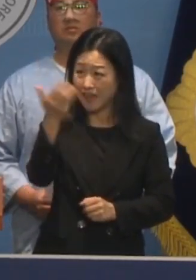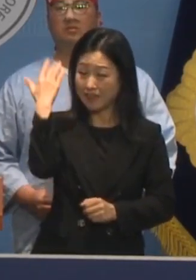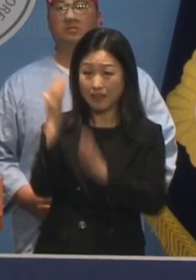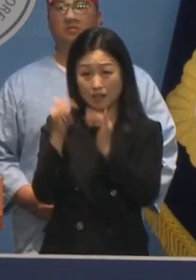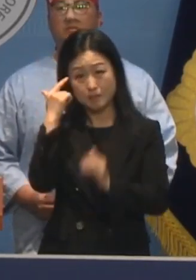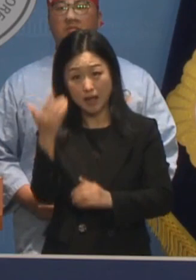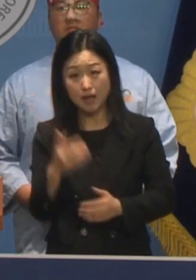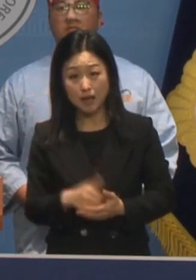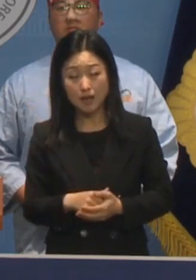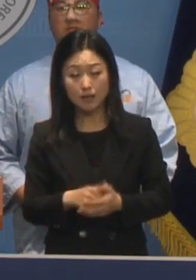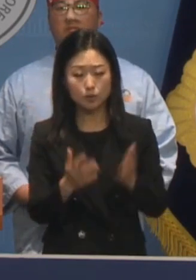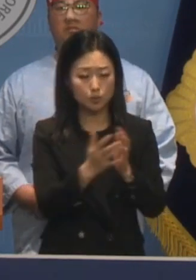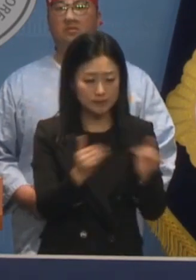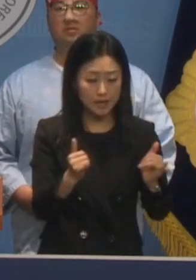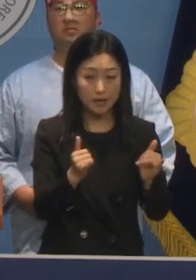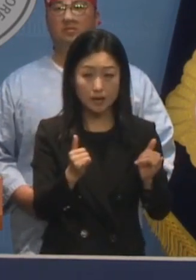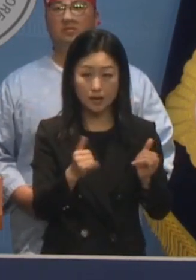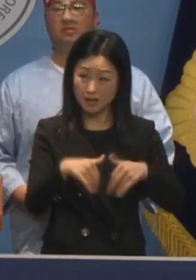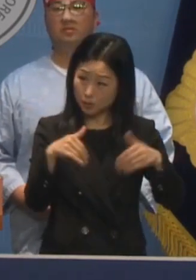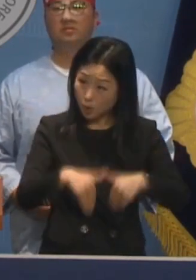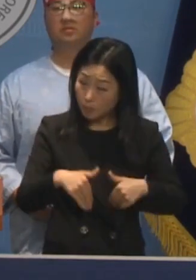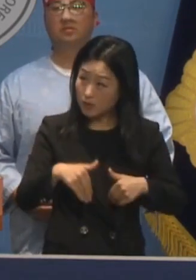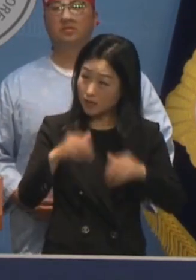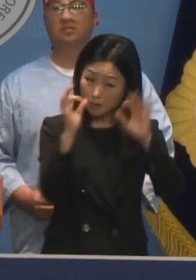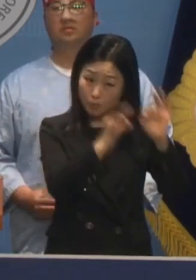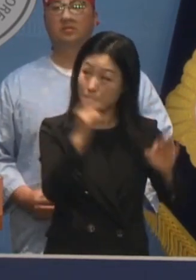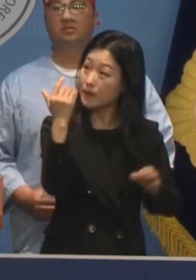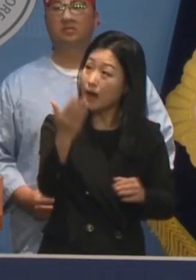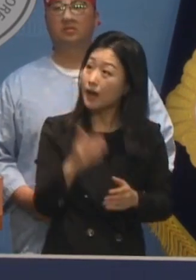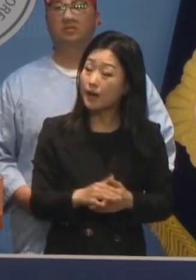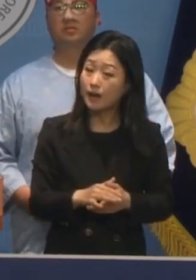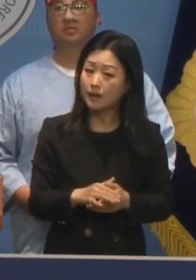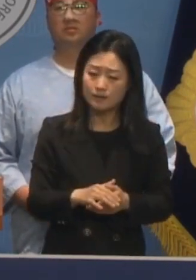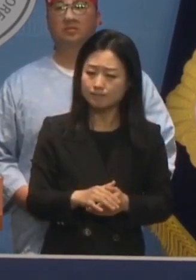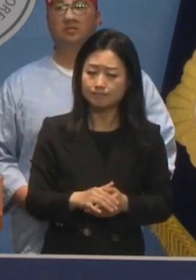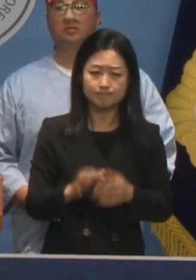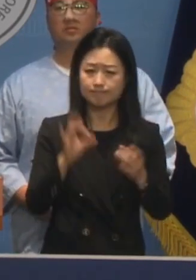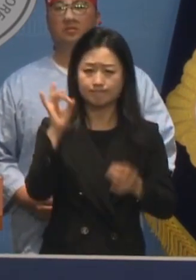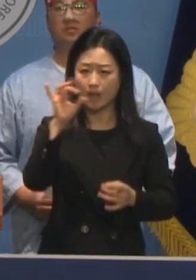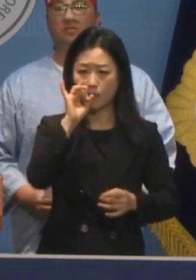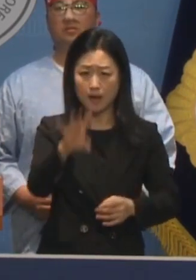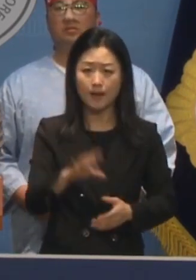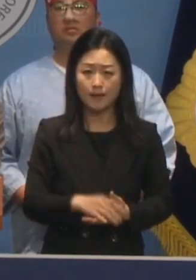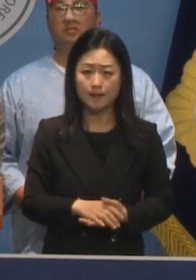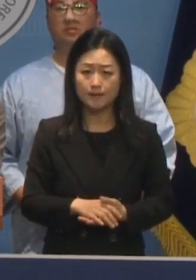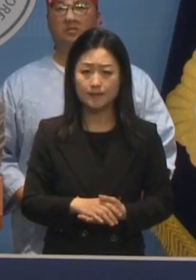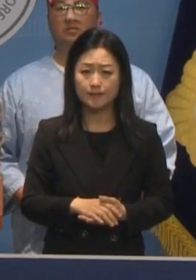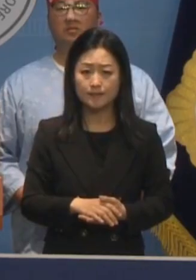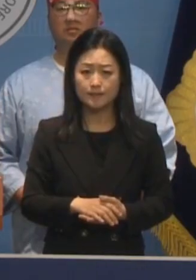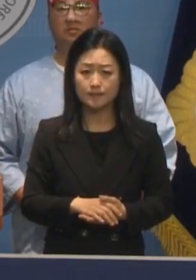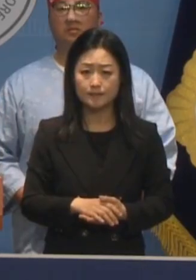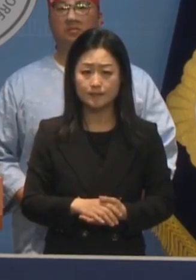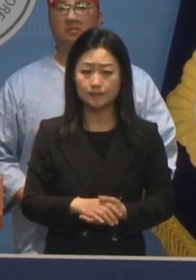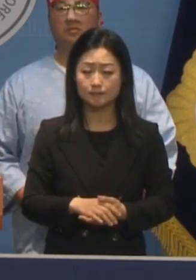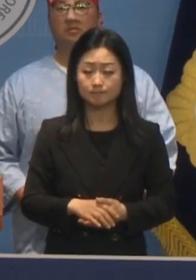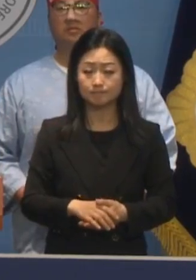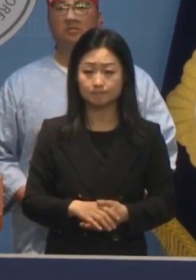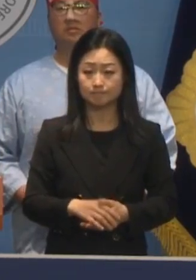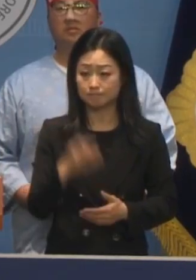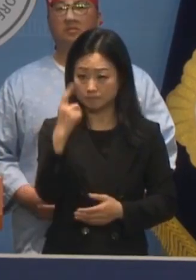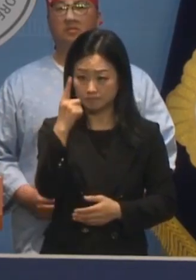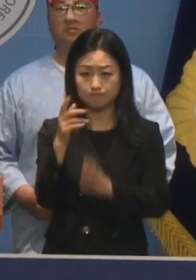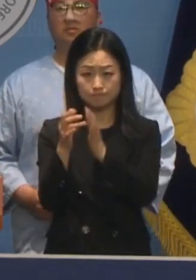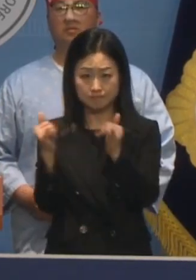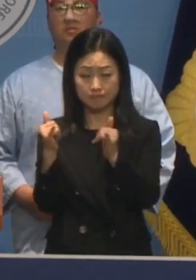있습니까? 노동자들이 노비로 보입니까? 절대 묵과할 수 없습니다. 자시할 수 없습니다. 경비들이